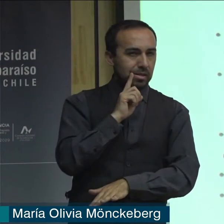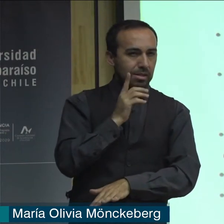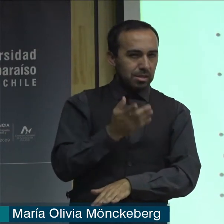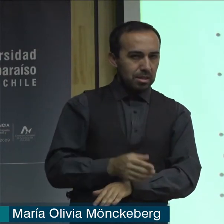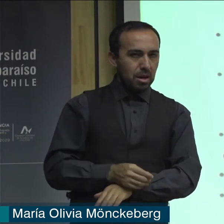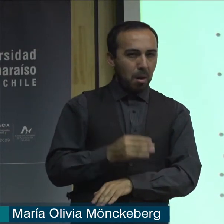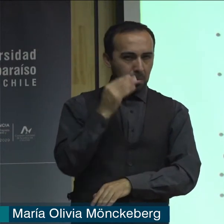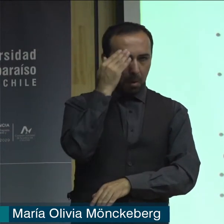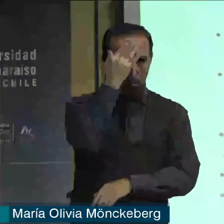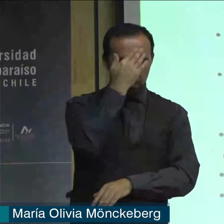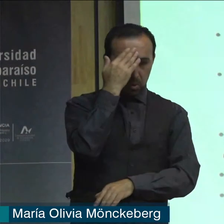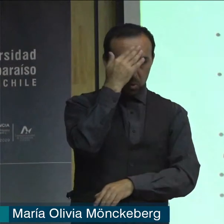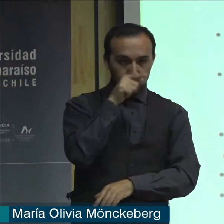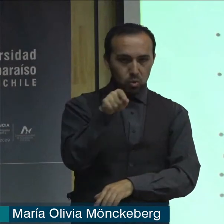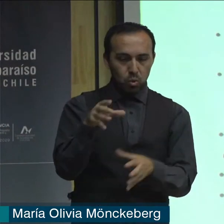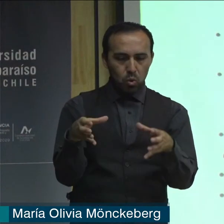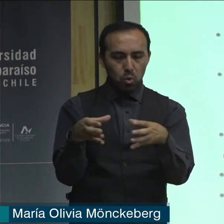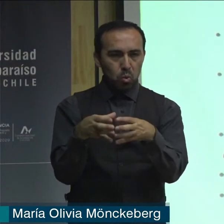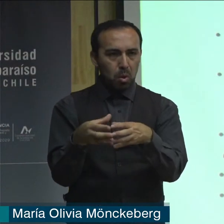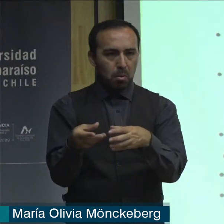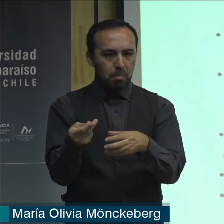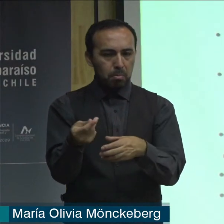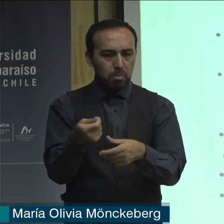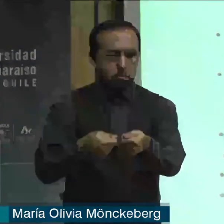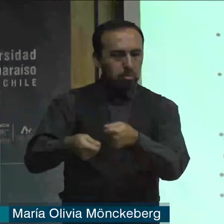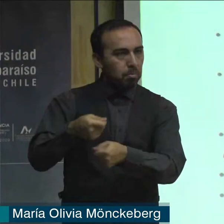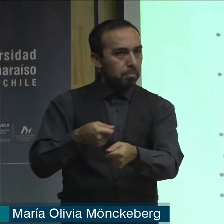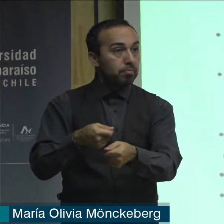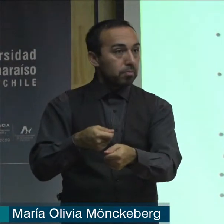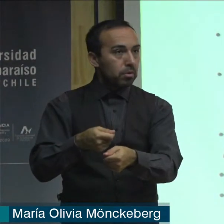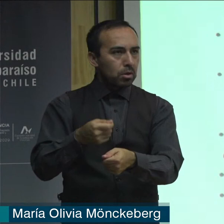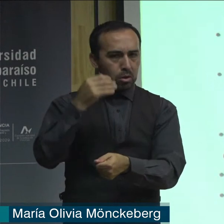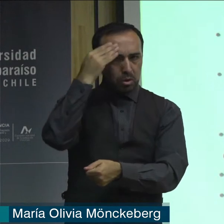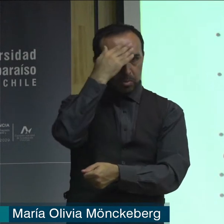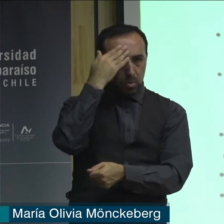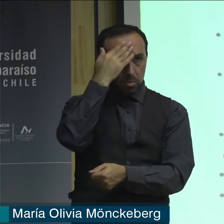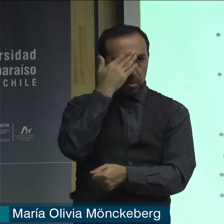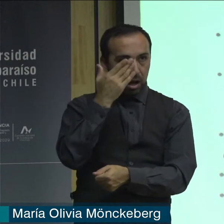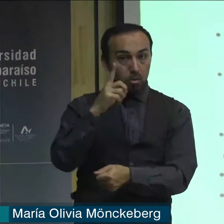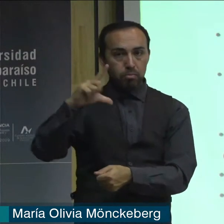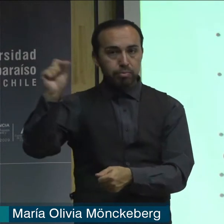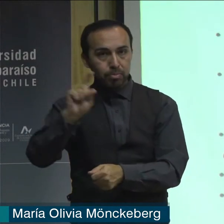preocupación a los grupos económicos bueno